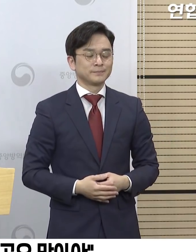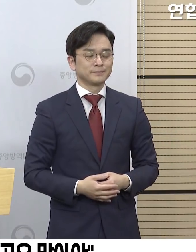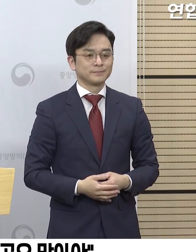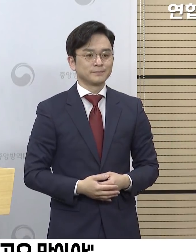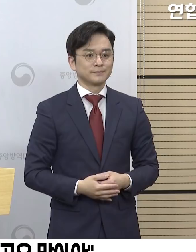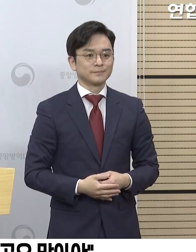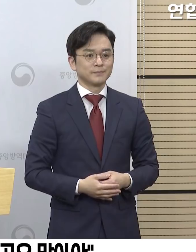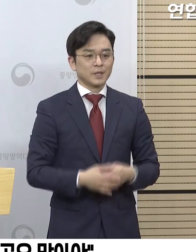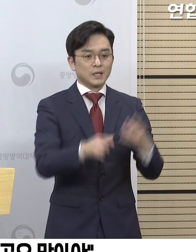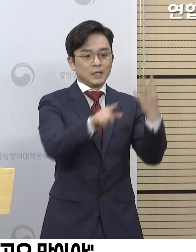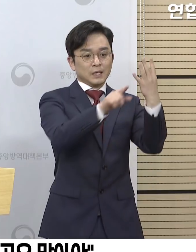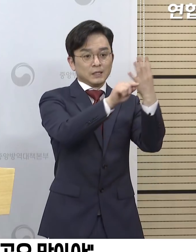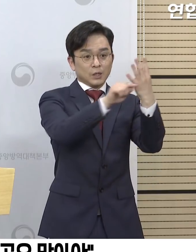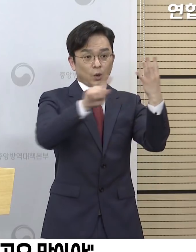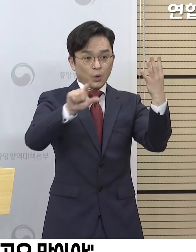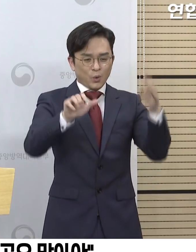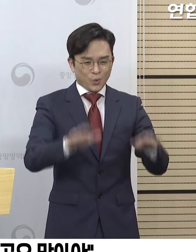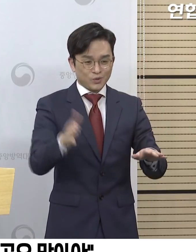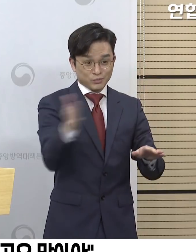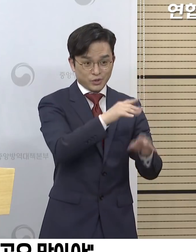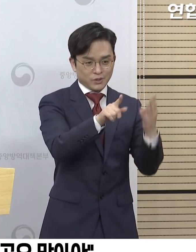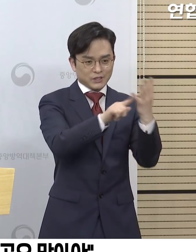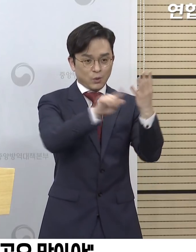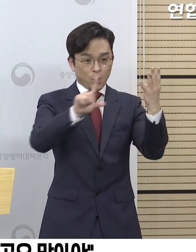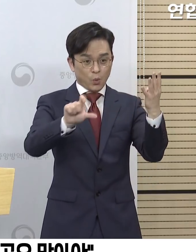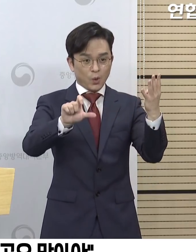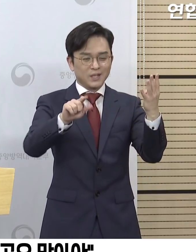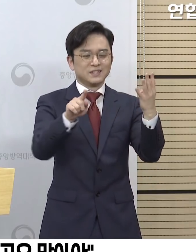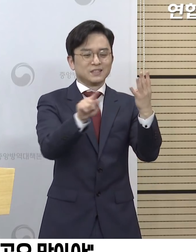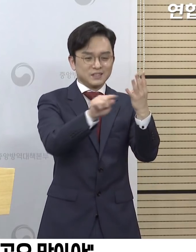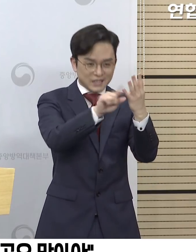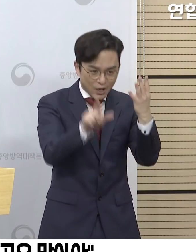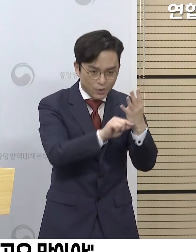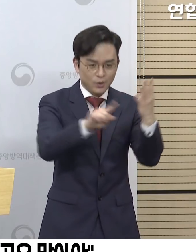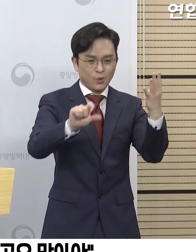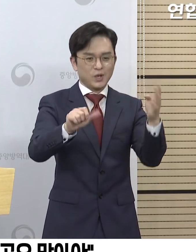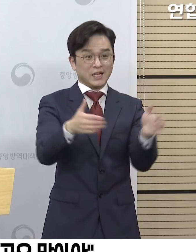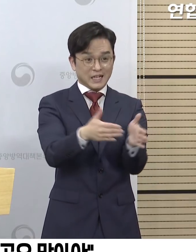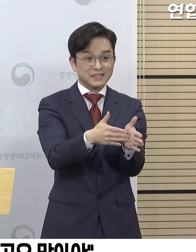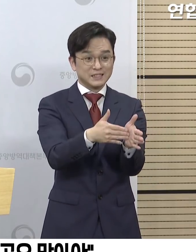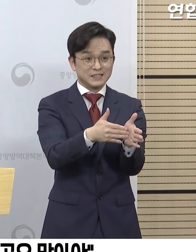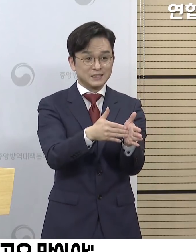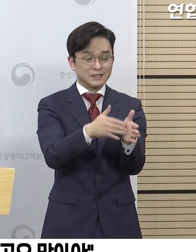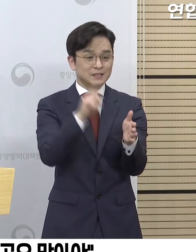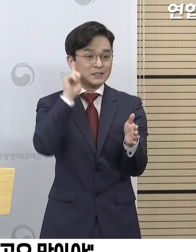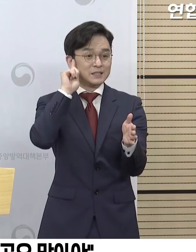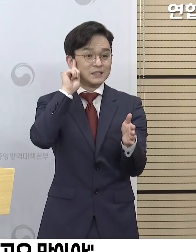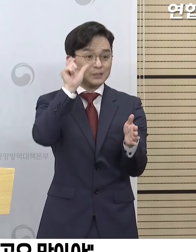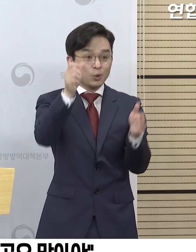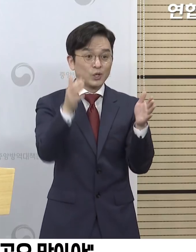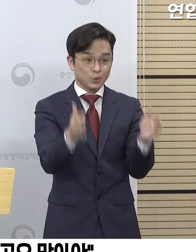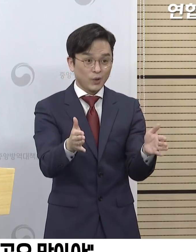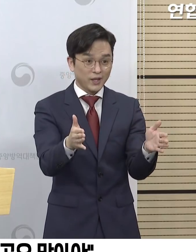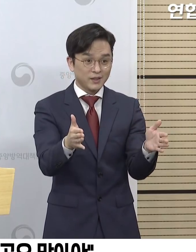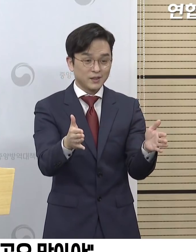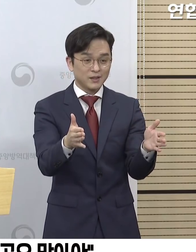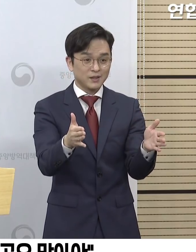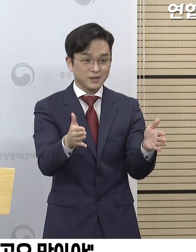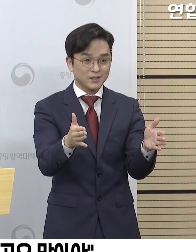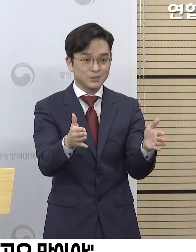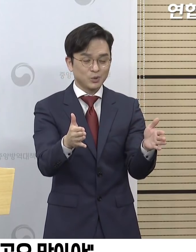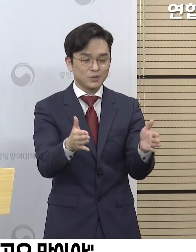중앙방역대책본부는 4월 5일까지의 고강도 사회적 거리 두기의 하나로 정례 브리핑을 비대면 방식으로